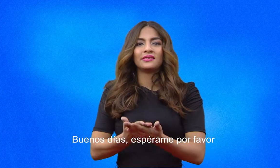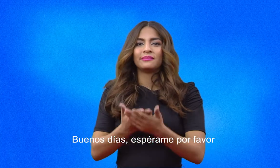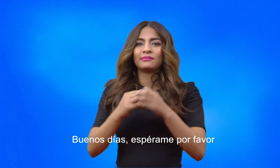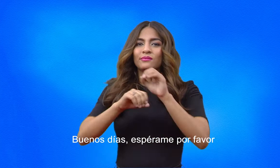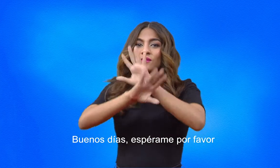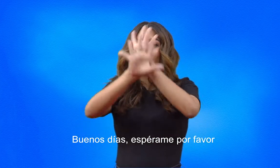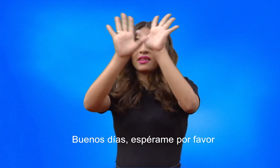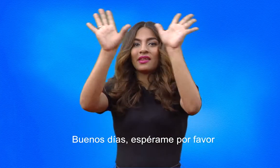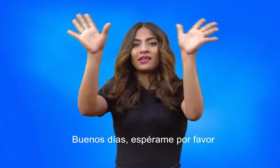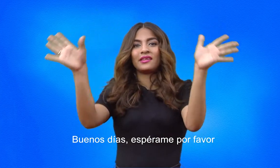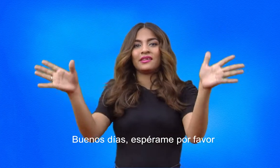Buenos días.